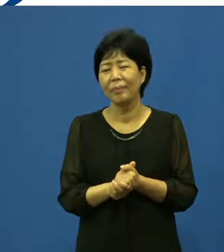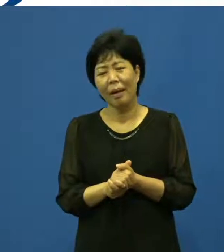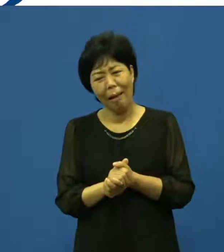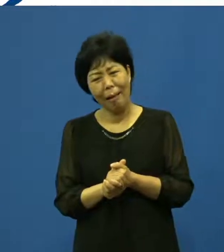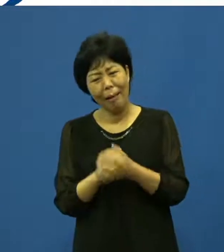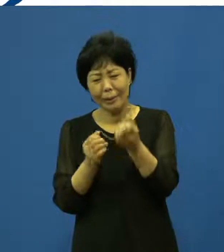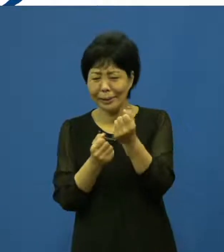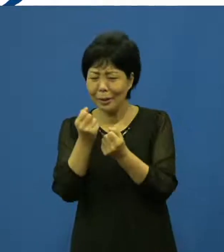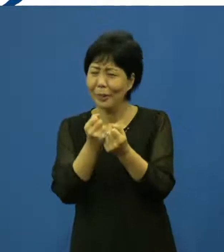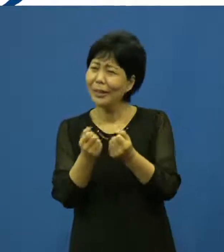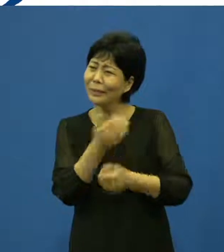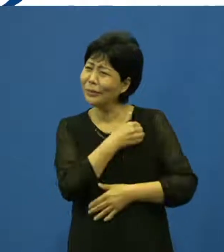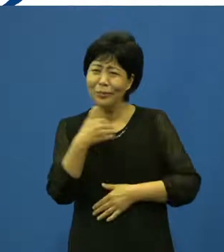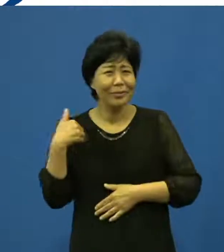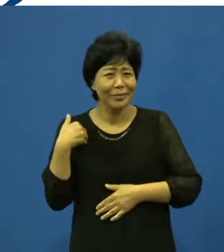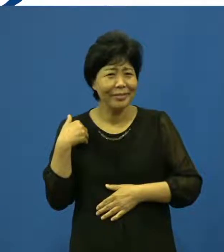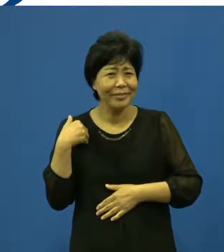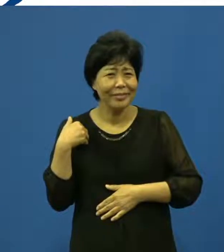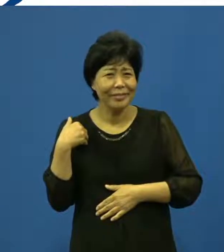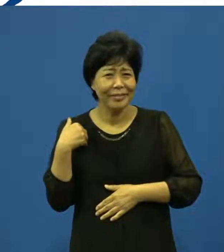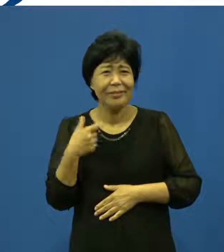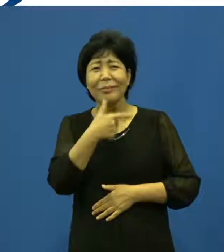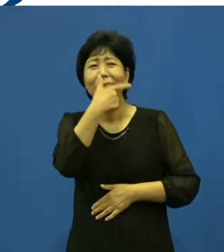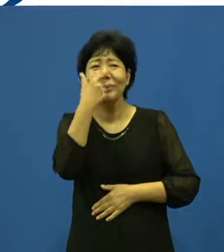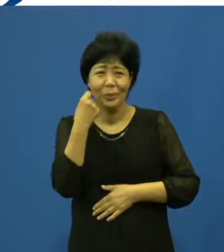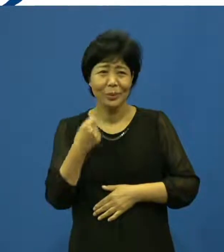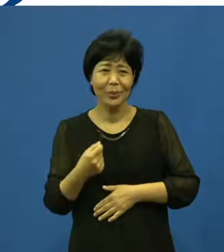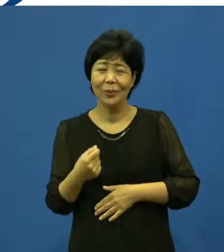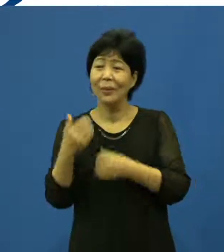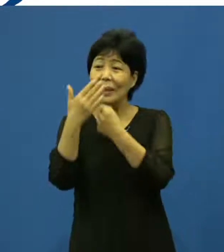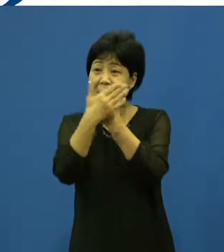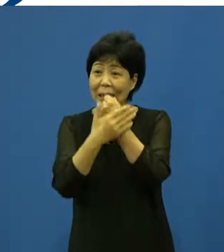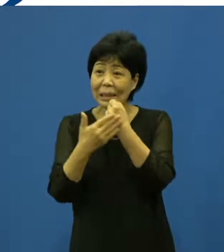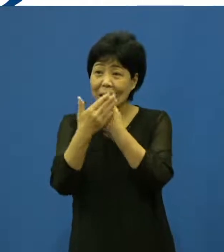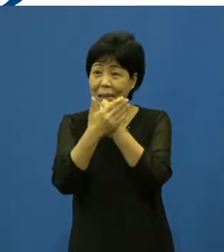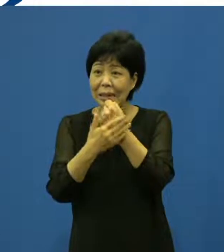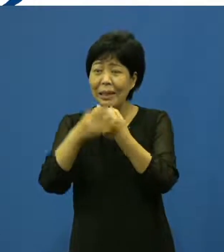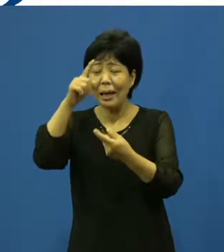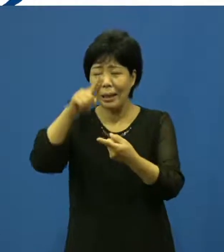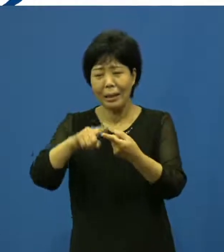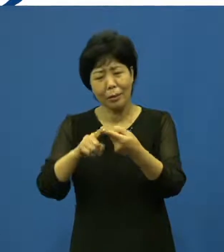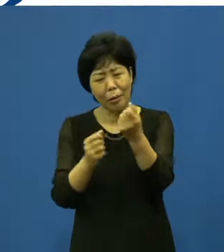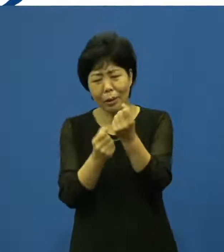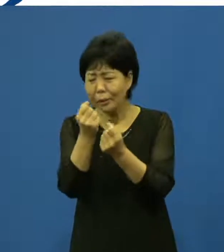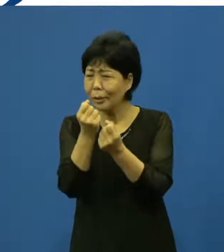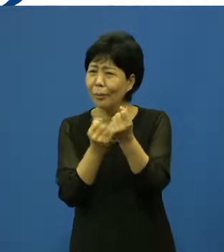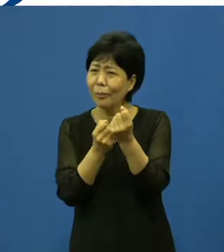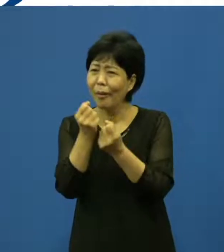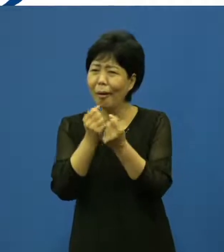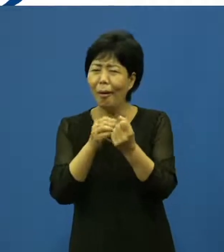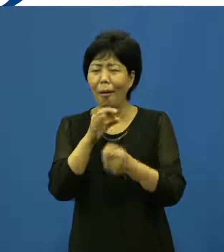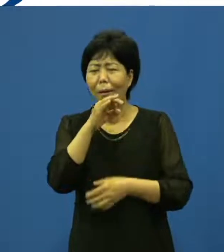않아요. 그래서 은혜에 대한 솔직한 심정은 설명 불가.